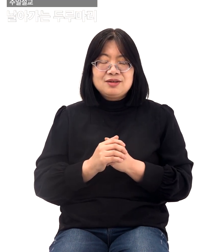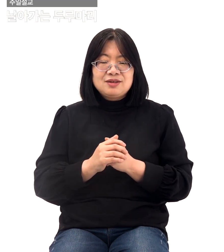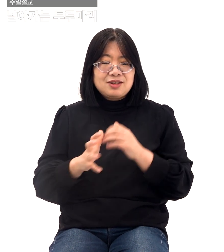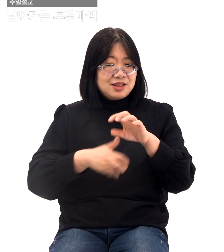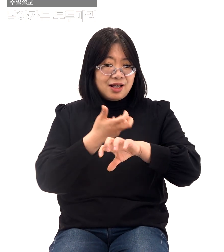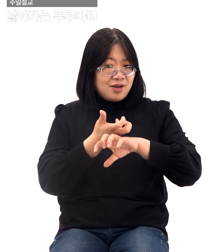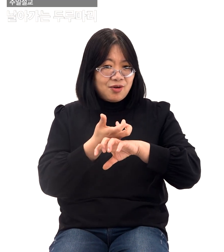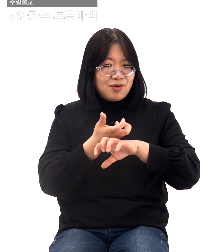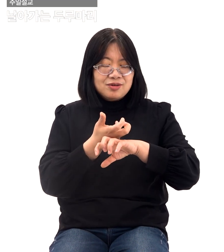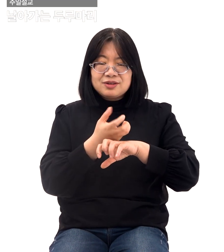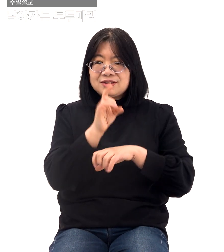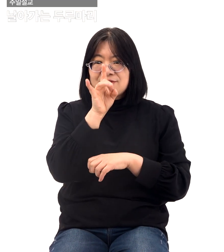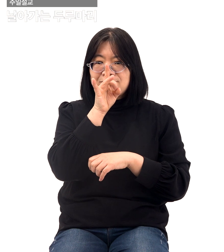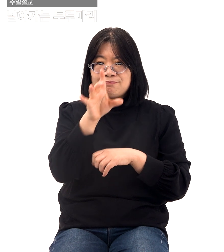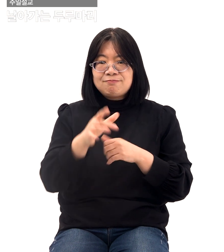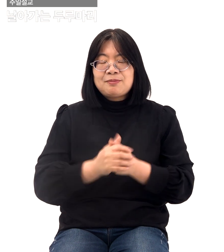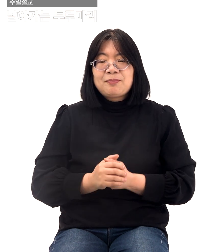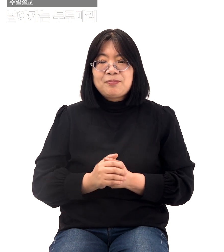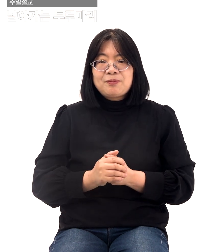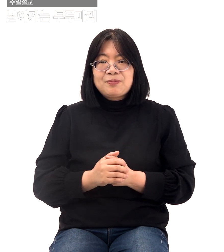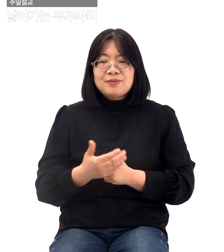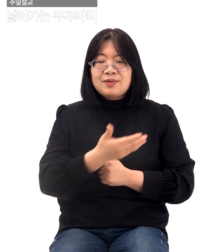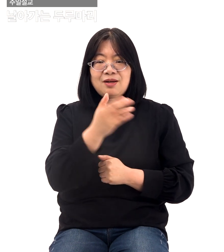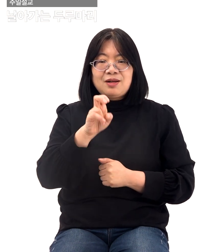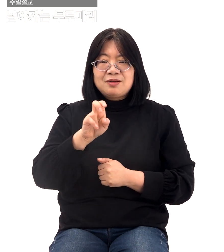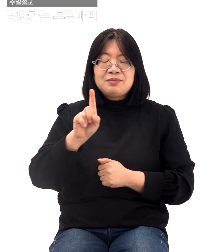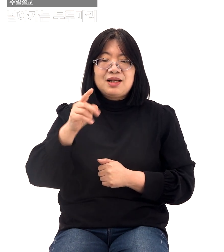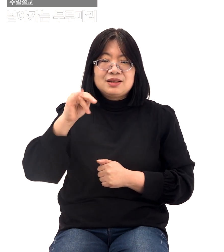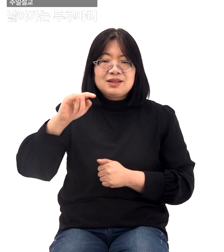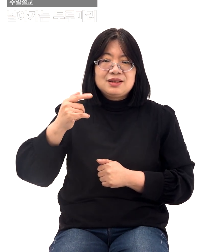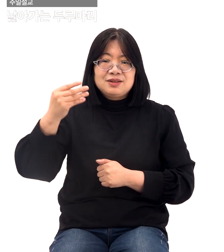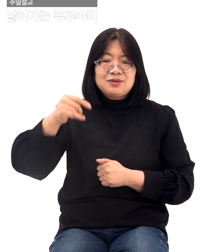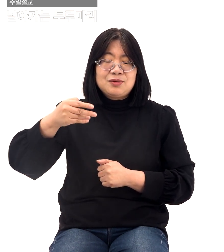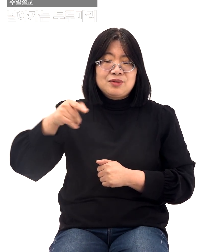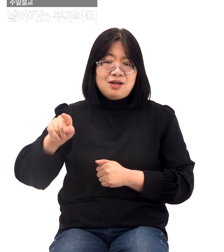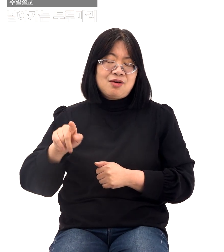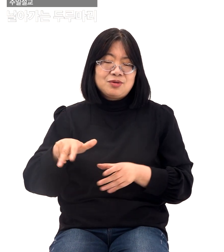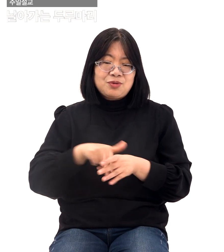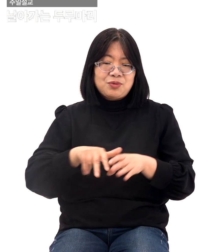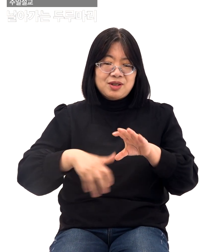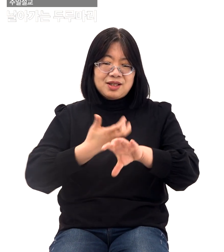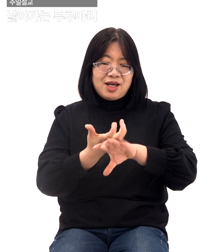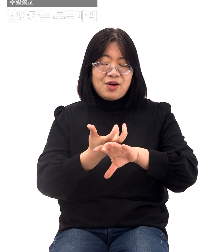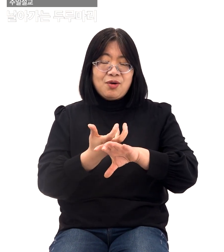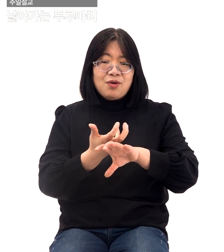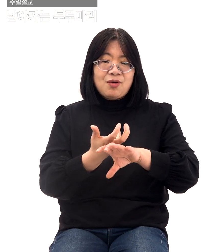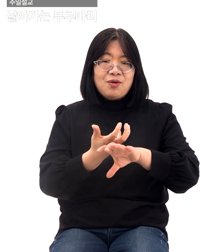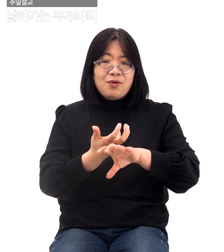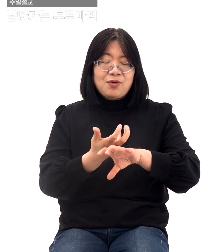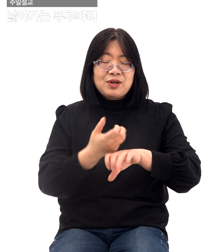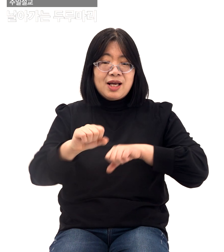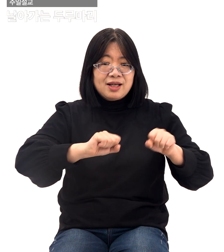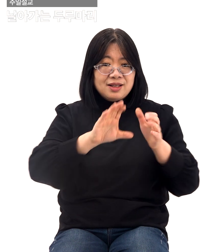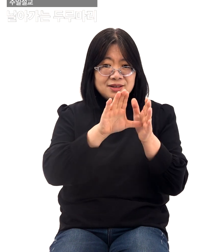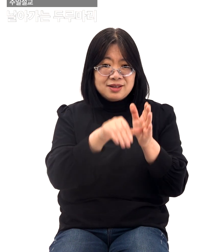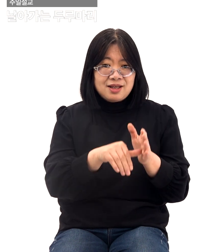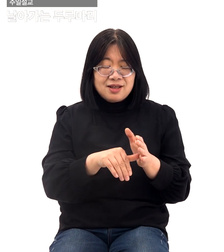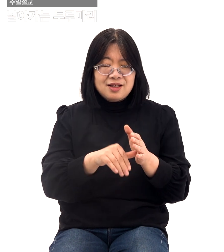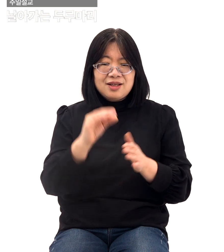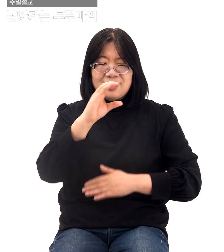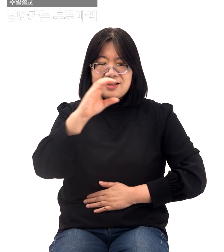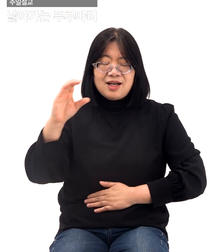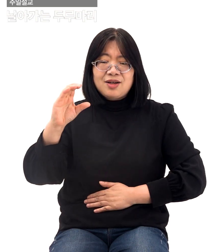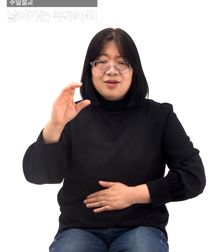개혁은 있을 수가 없어요. 여러분 마틴 루터가 종교개혁을 일으킬 때